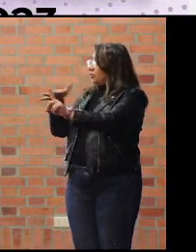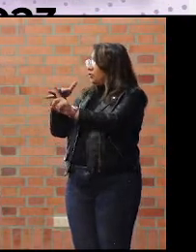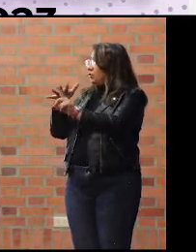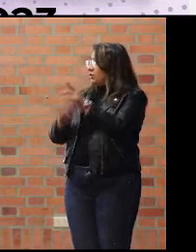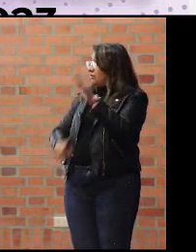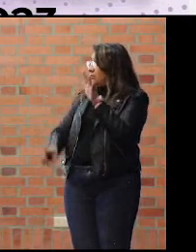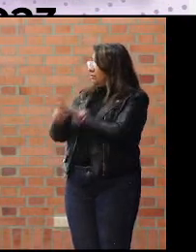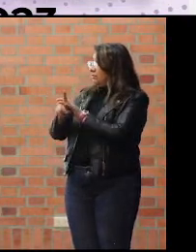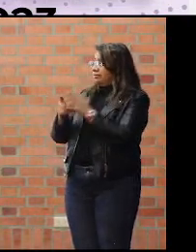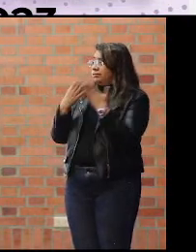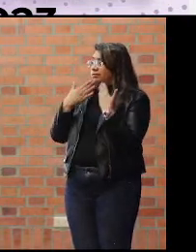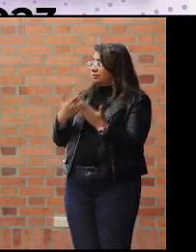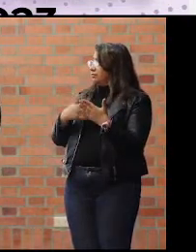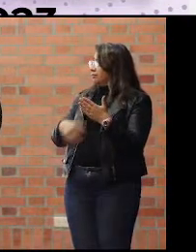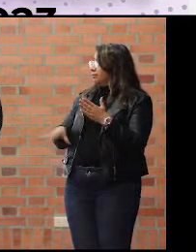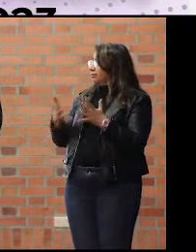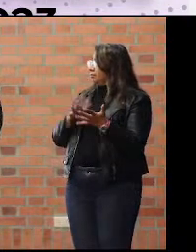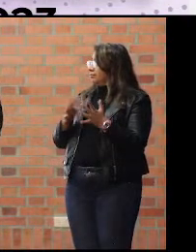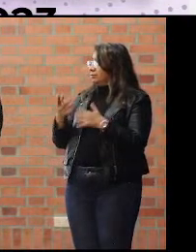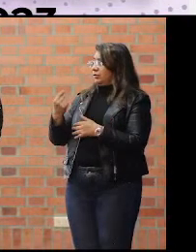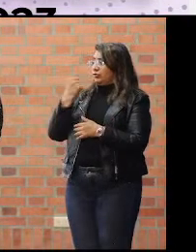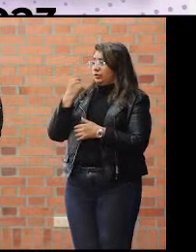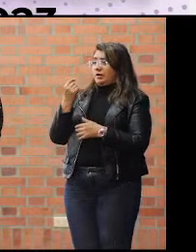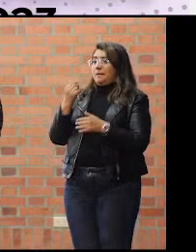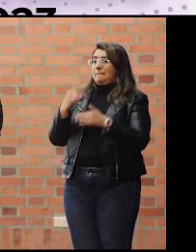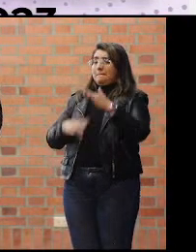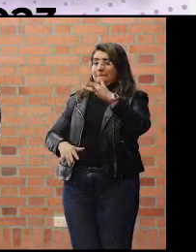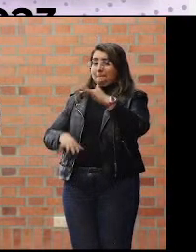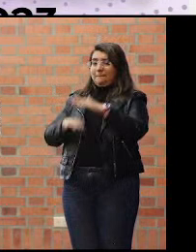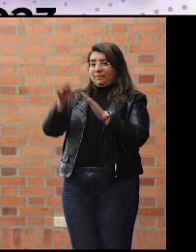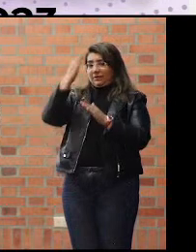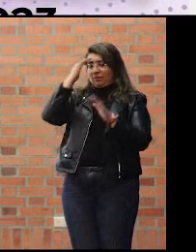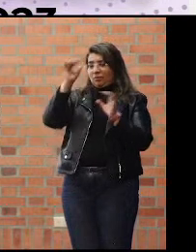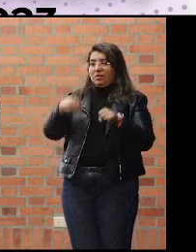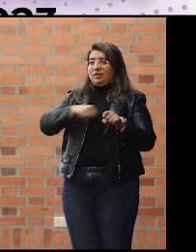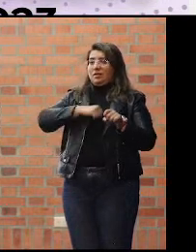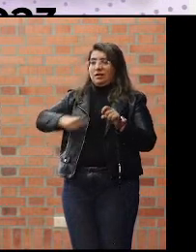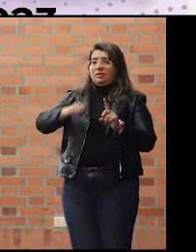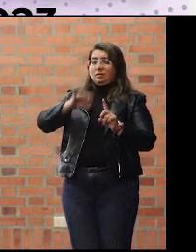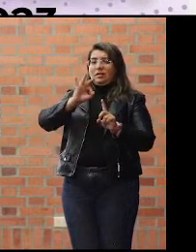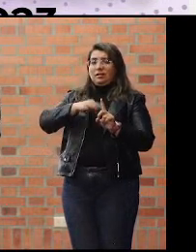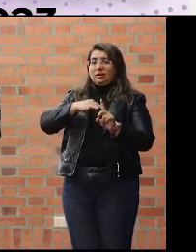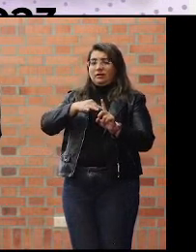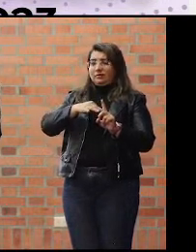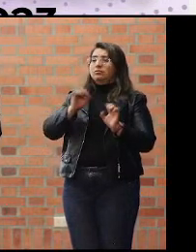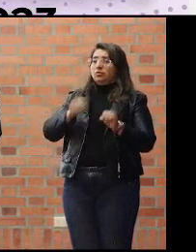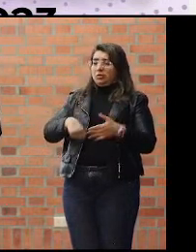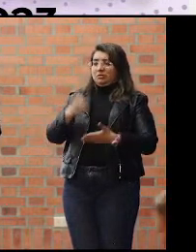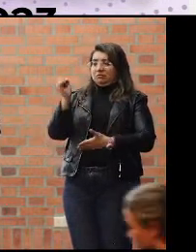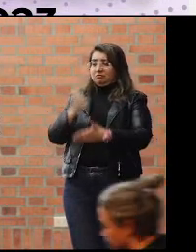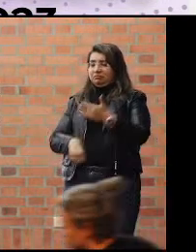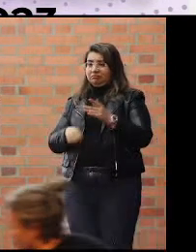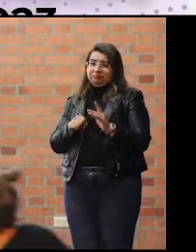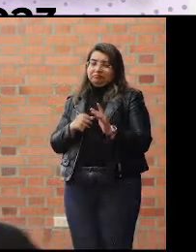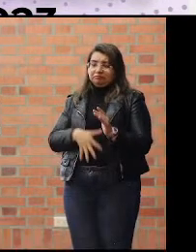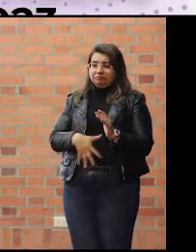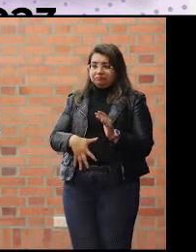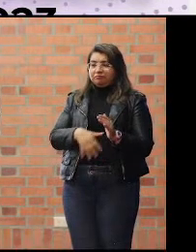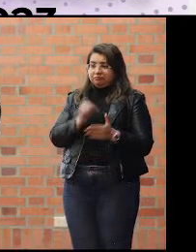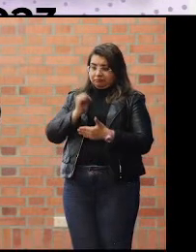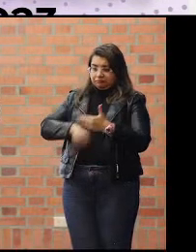la despenalización del aborto hasta la semana 24 un año después de su muerte recuerdo que antes de verla